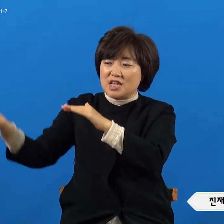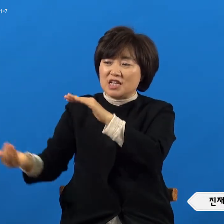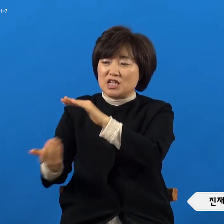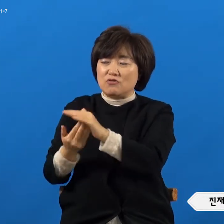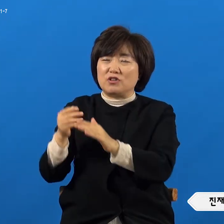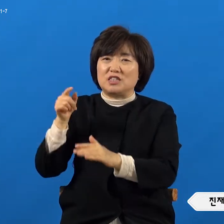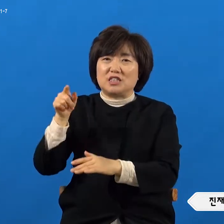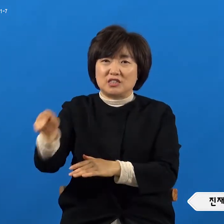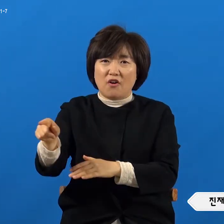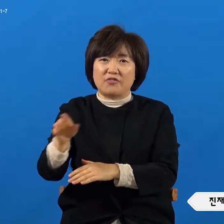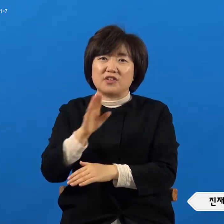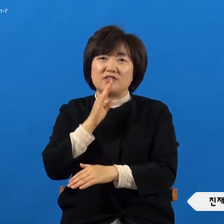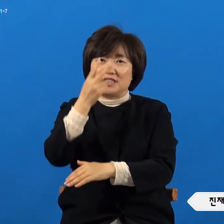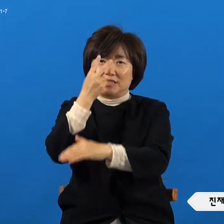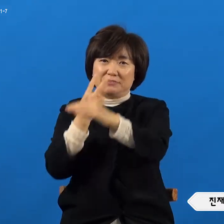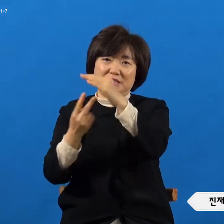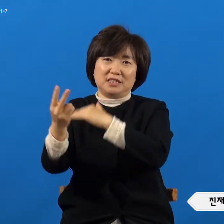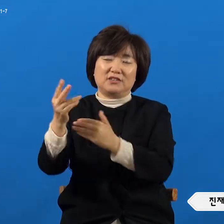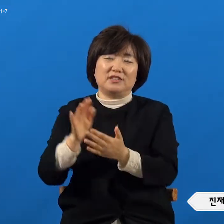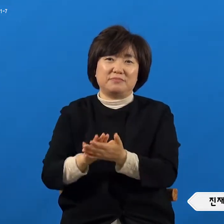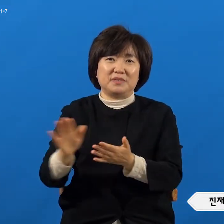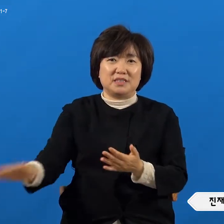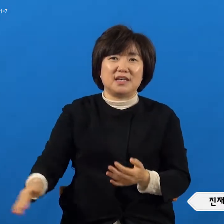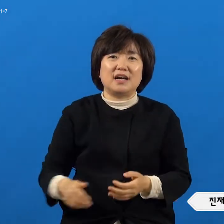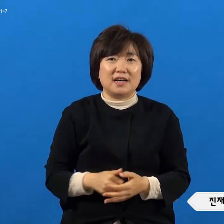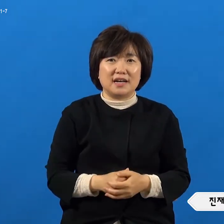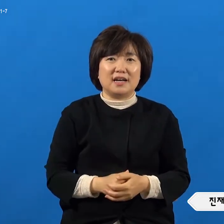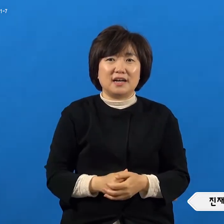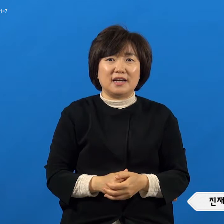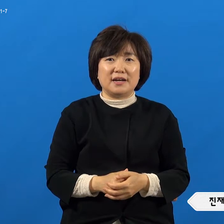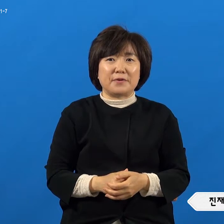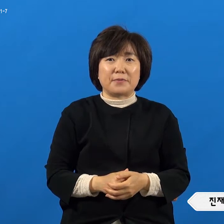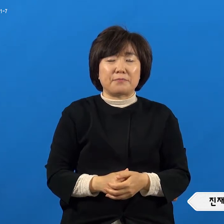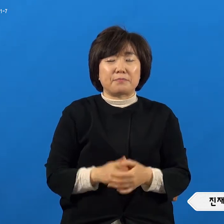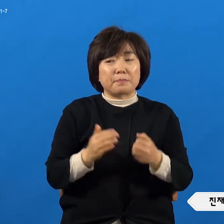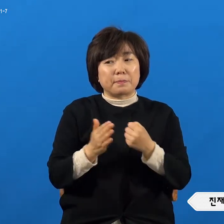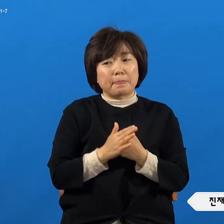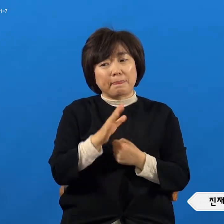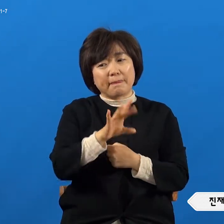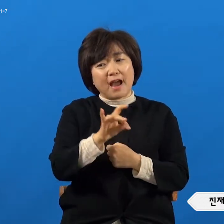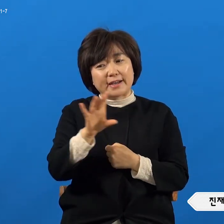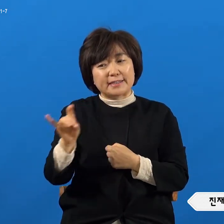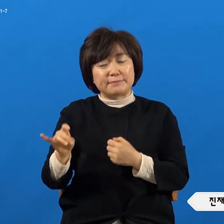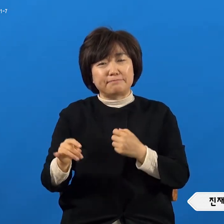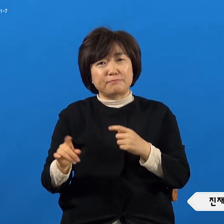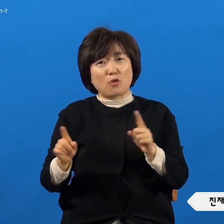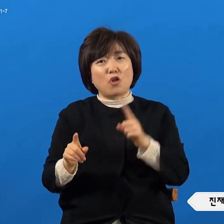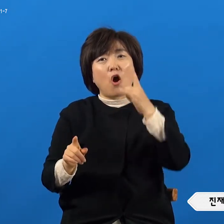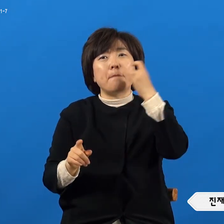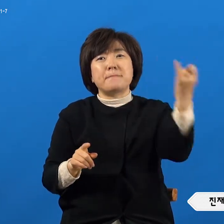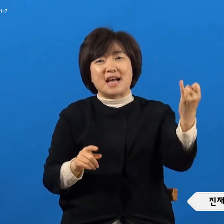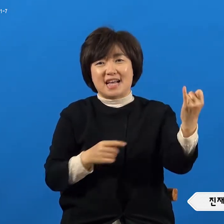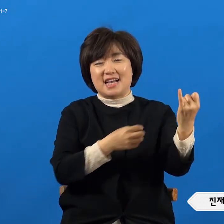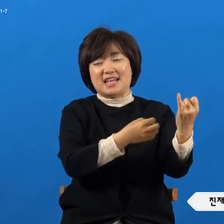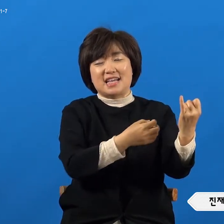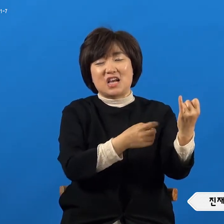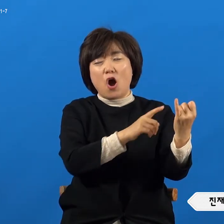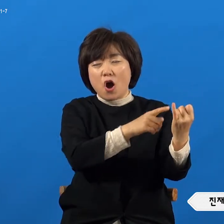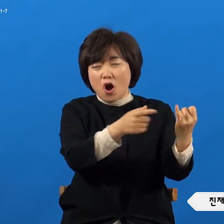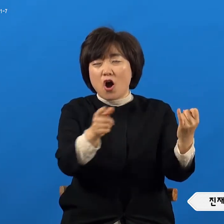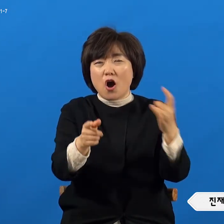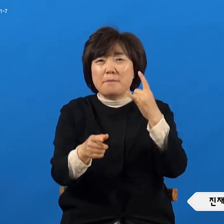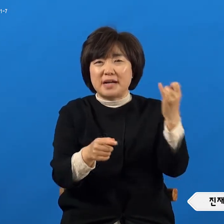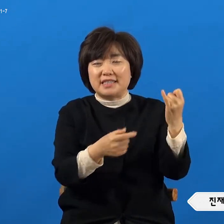비전인 것을 우리는 생각해 봅니다. 그래서 가끔 어떤 엄마들이 저한테 그러더라고요. 비전 강의를